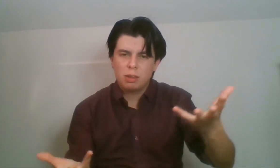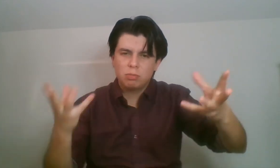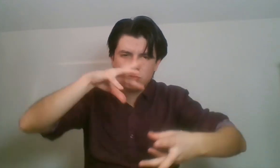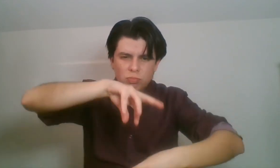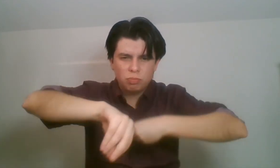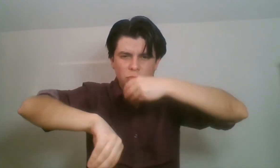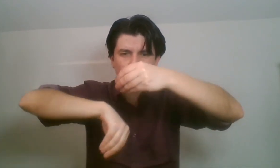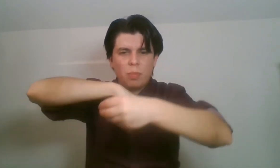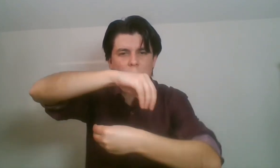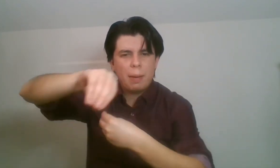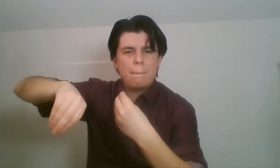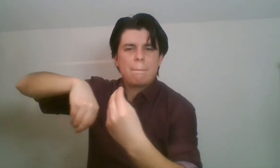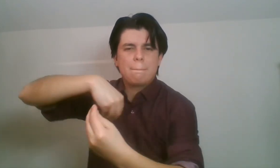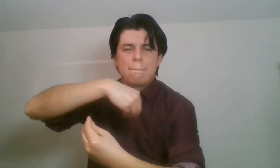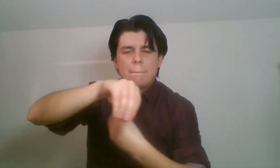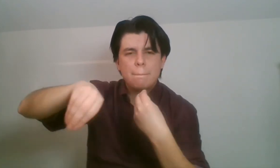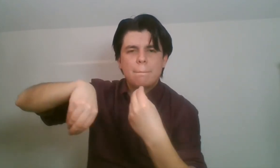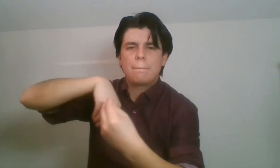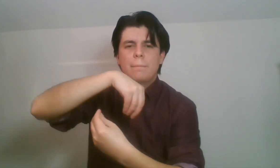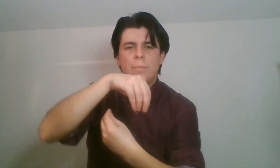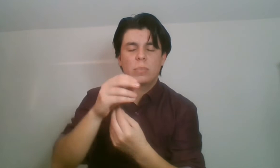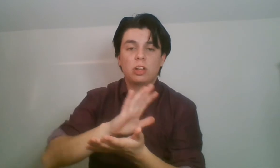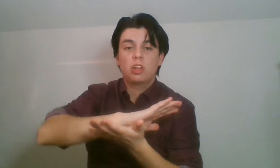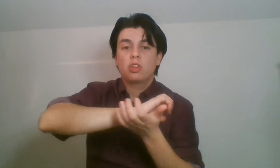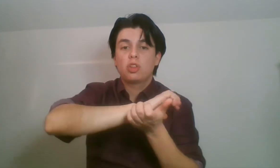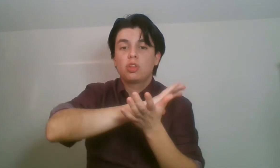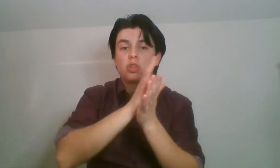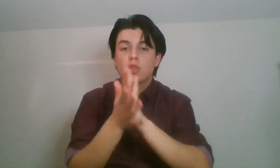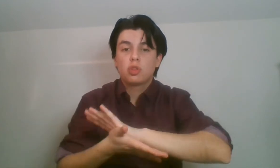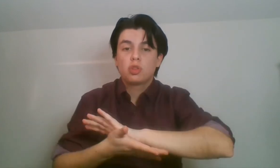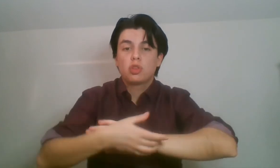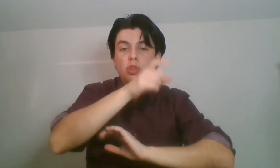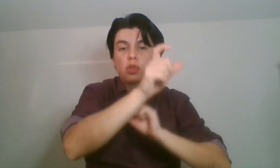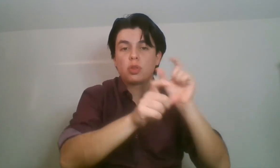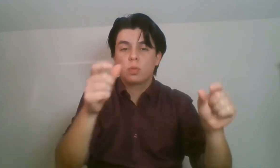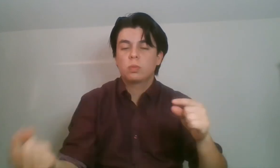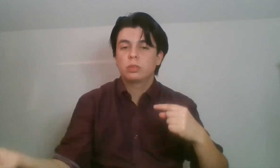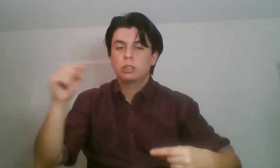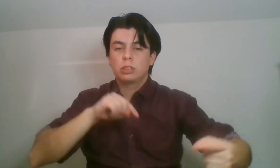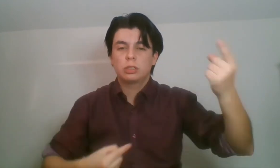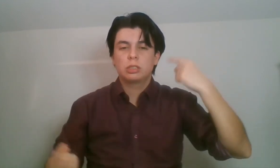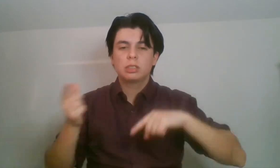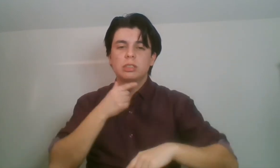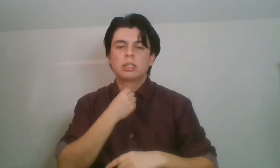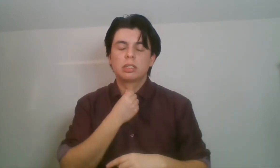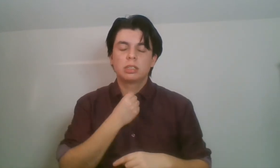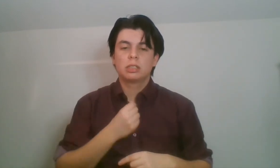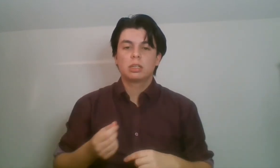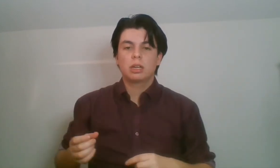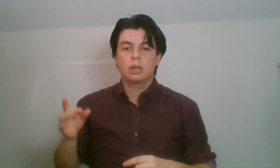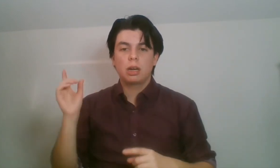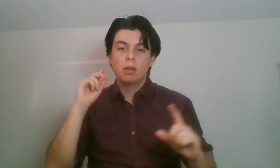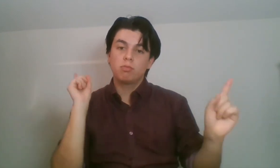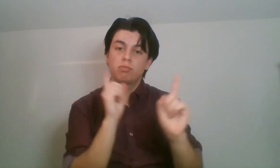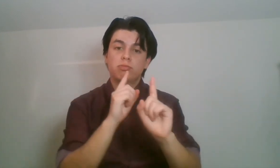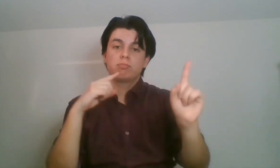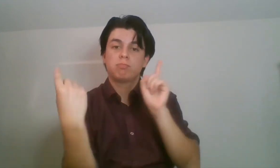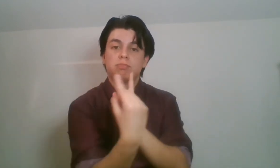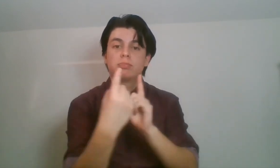había que hacer un espacio para que se incluyeran, un espacio de mixtura, un espacio de